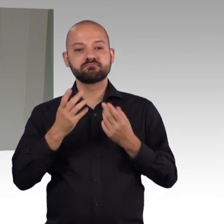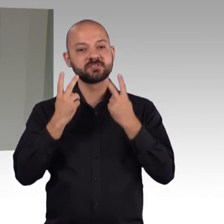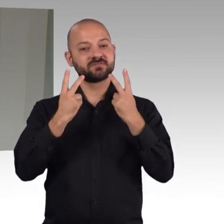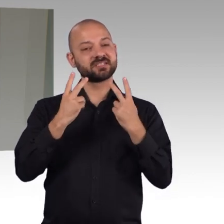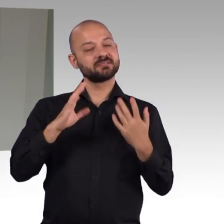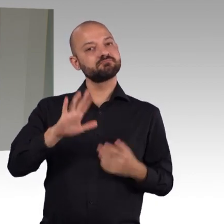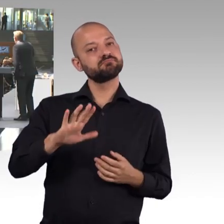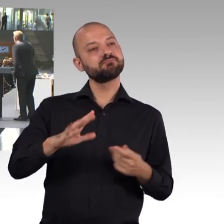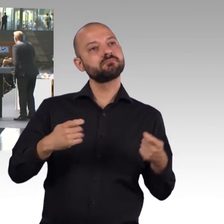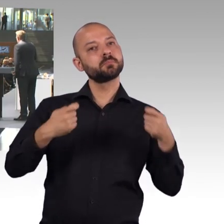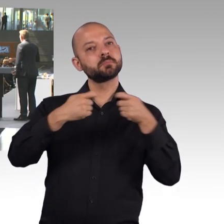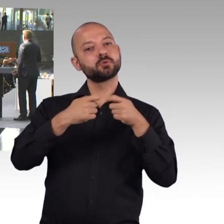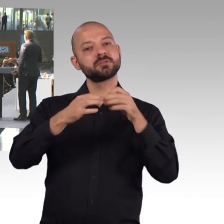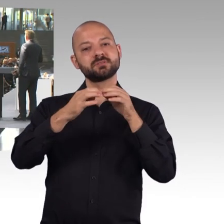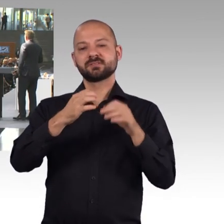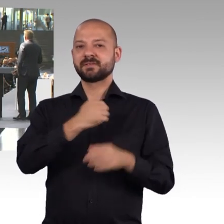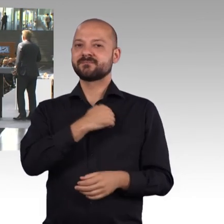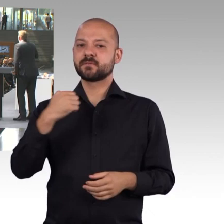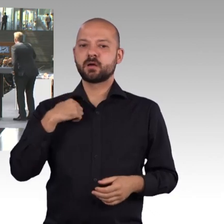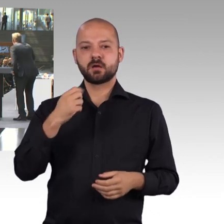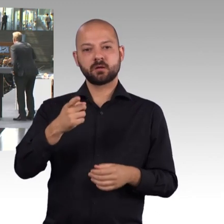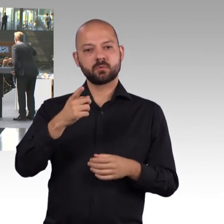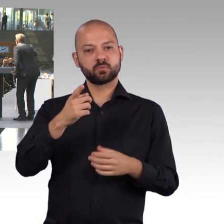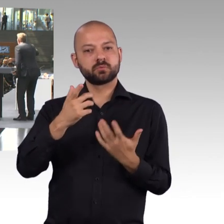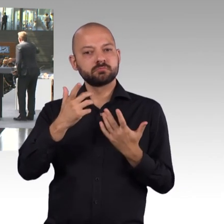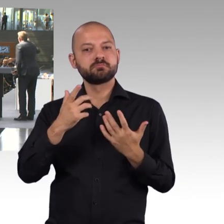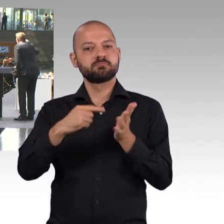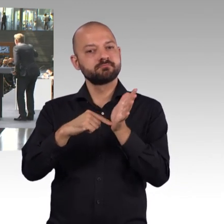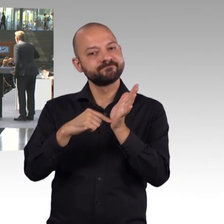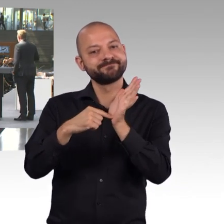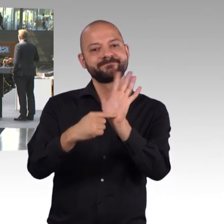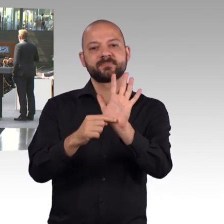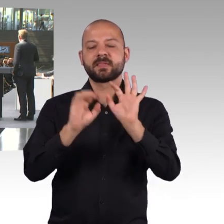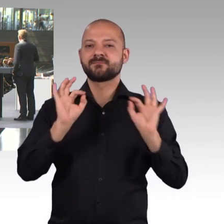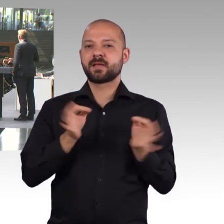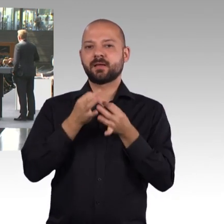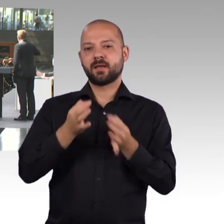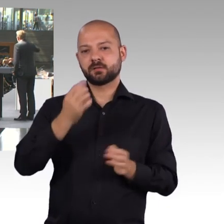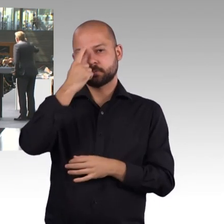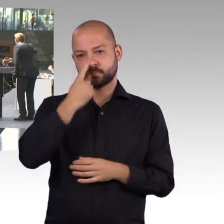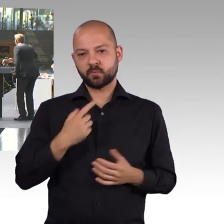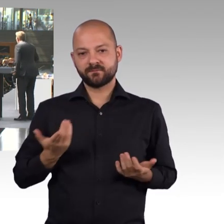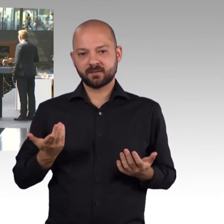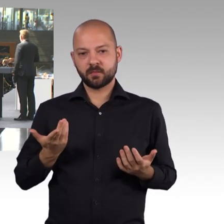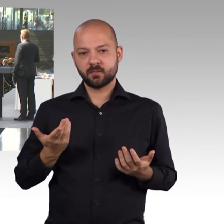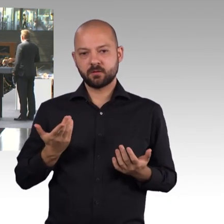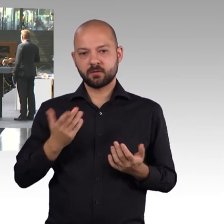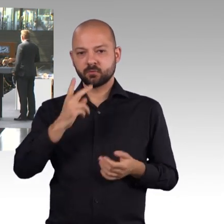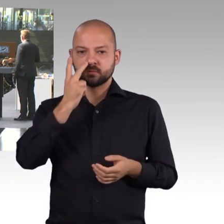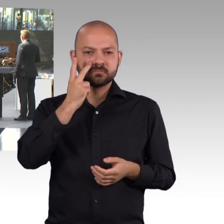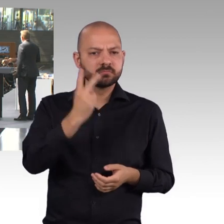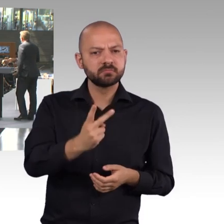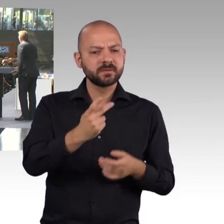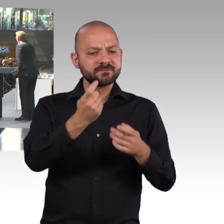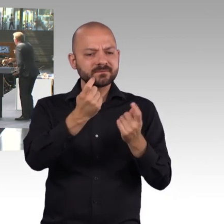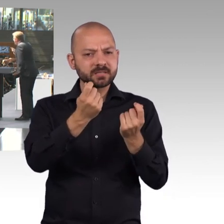Redner, die sich dagegen gewandt haben, die gesagt haben, nein, kein Geld mehr für die Bundeswehr, es führt alles nur zu einer